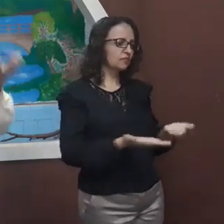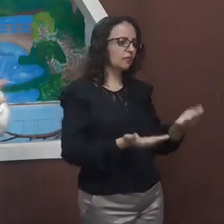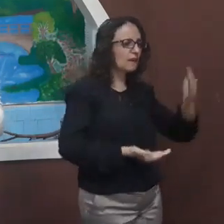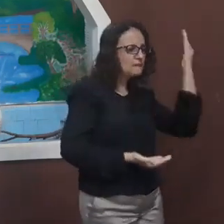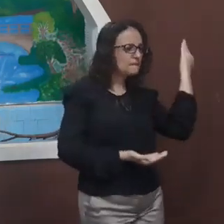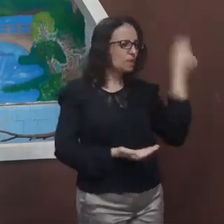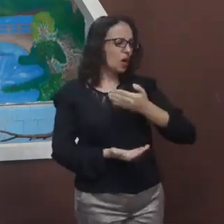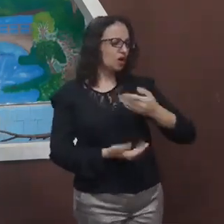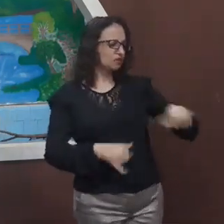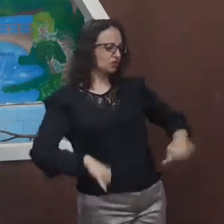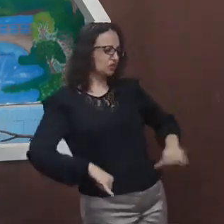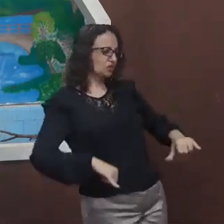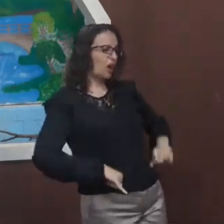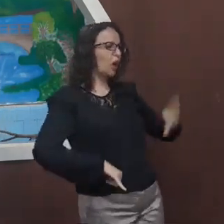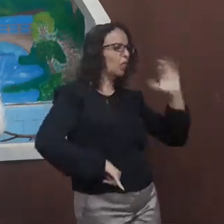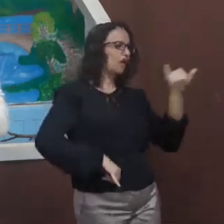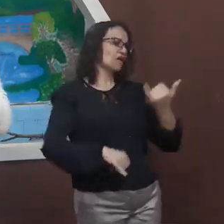Muitos.